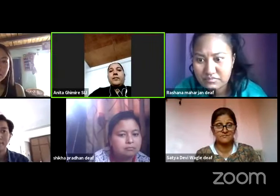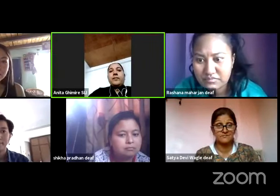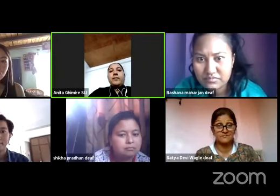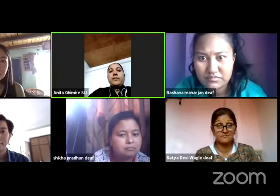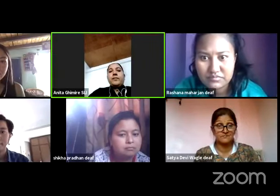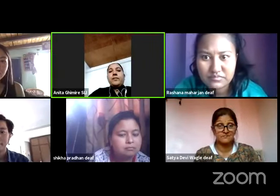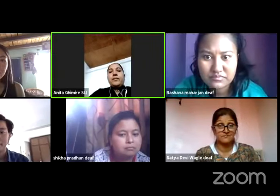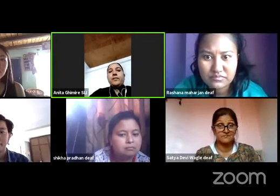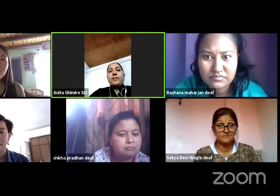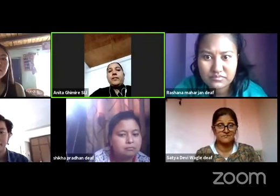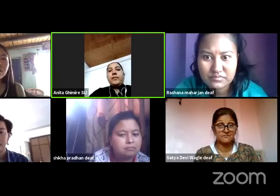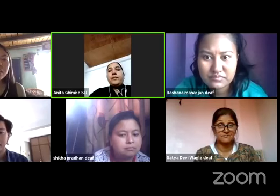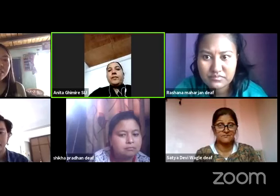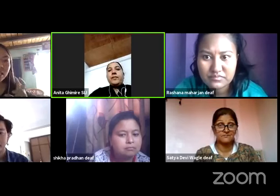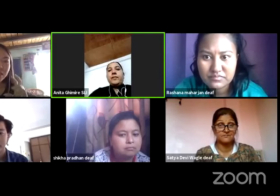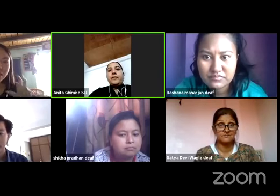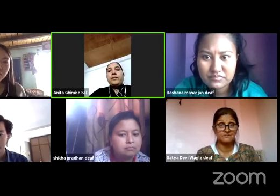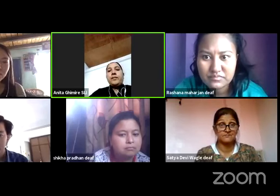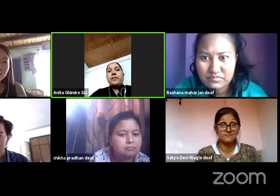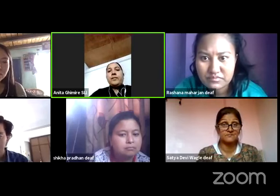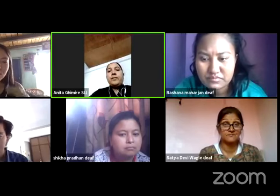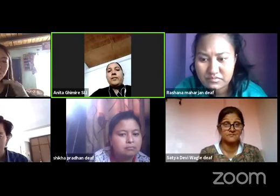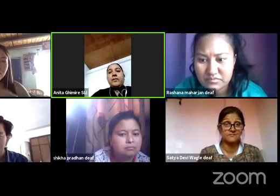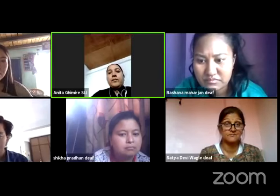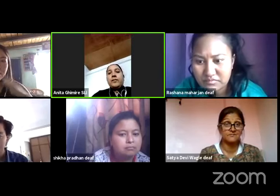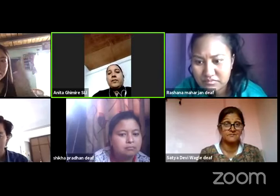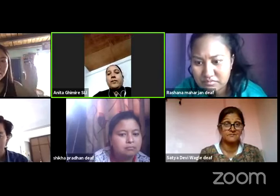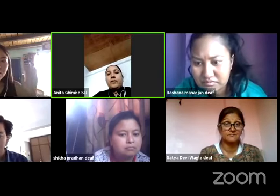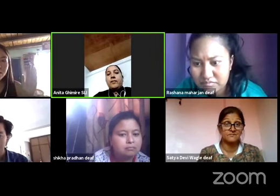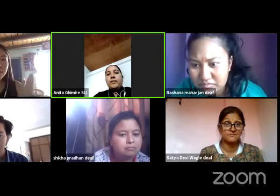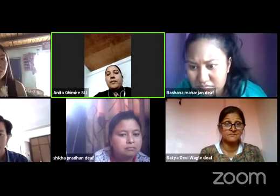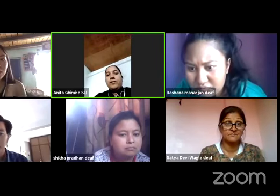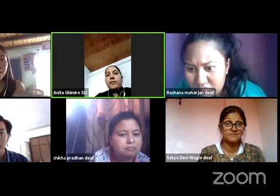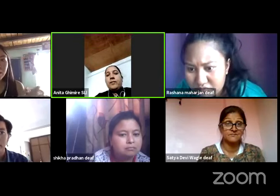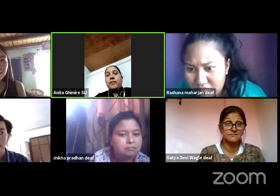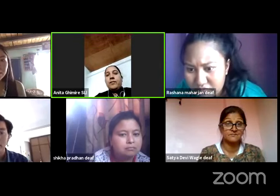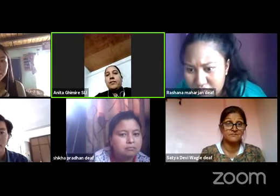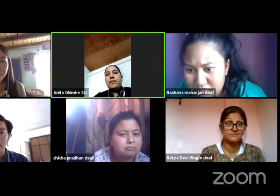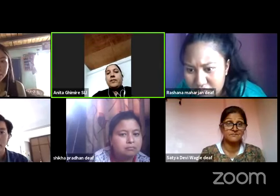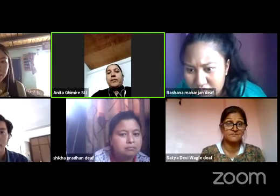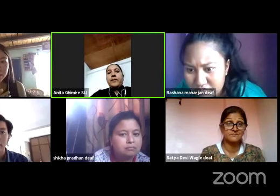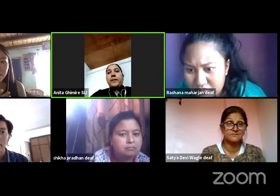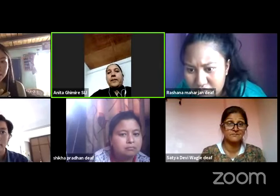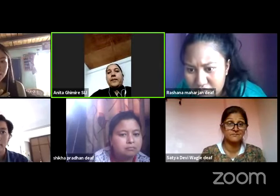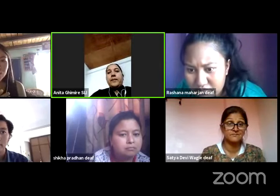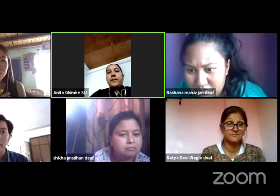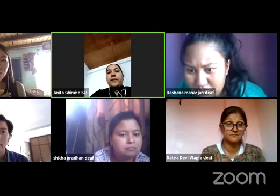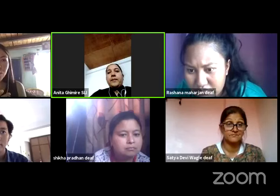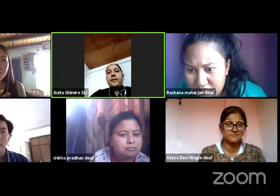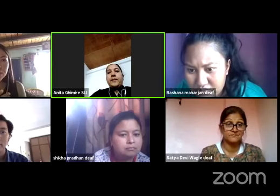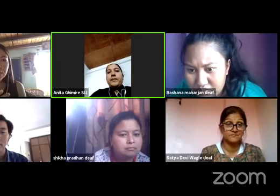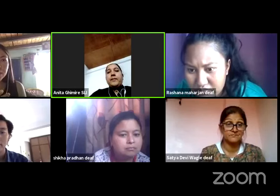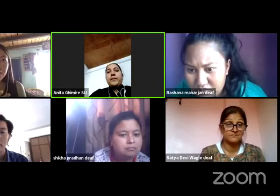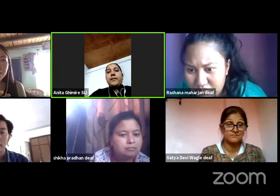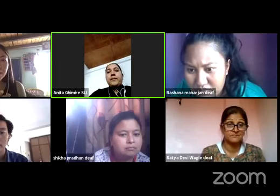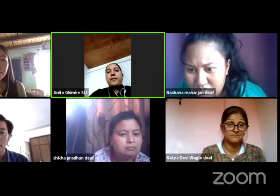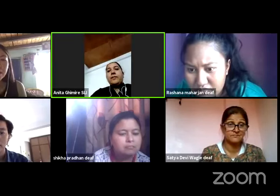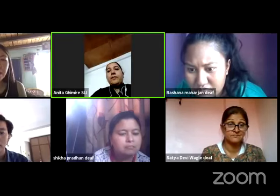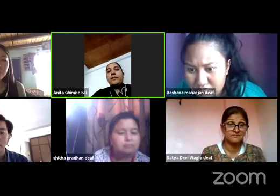हजुरले नि त्यो क्लिक गरेर त्यहाँ लेख्नु, त्यो एउटा सिट आउँछ त्यहाँ चाहिँ कतिजनाको एटेन्डेन्स भइसकेको छ होइन, सो तपाईँले